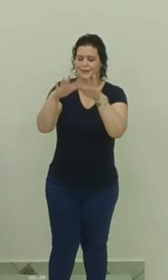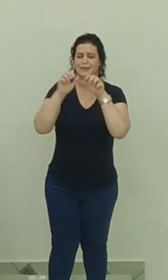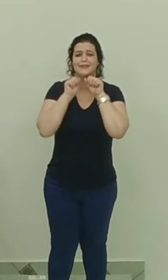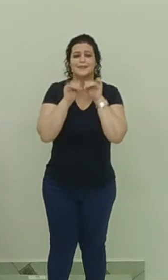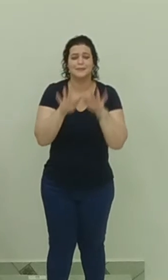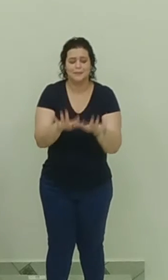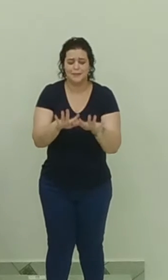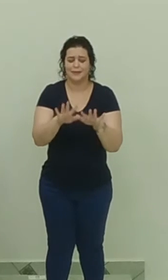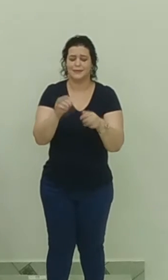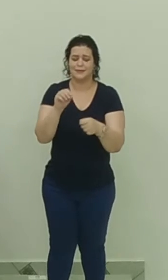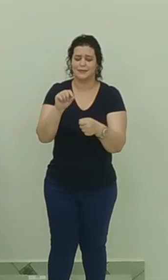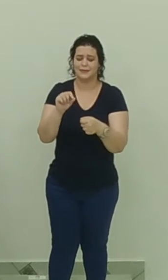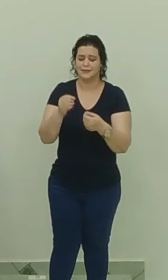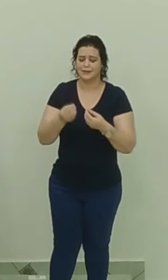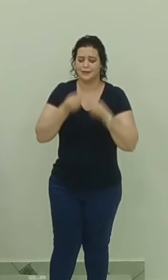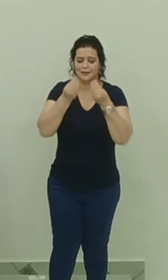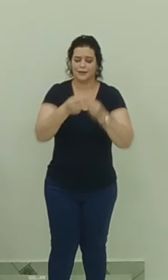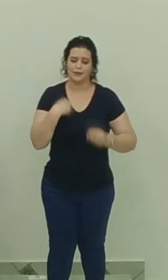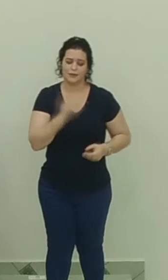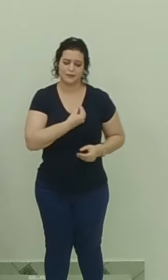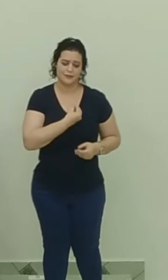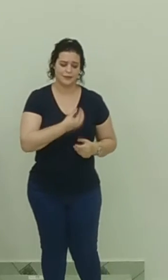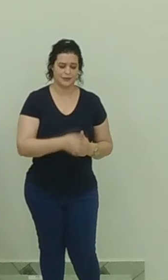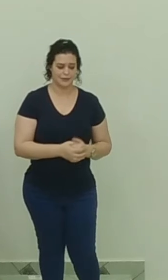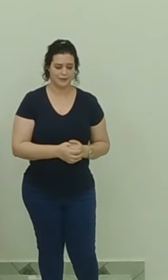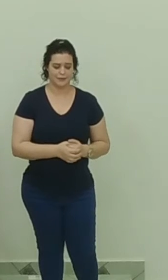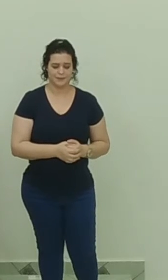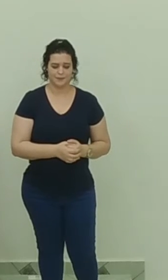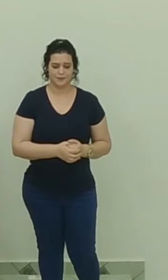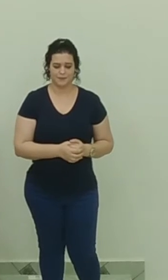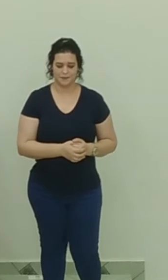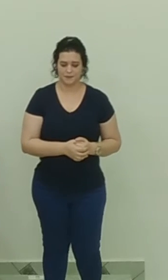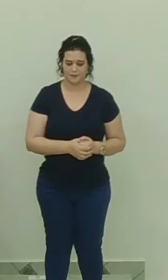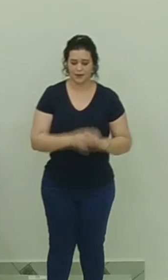tem colocado nas mãos dos nossos irmãos,